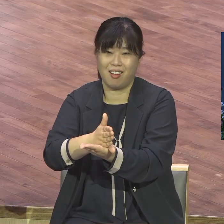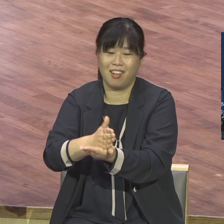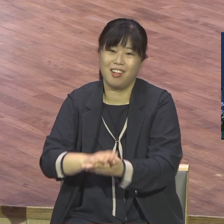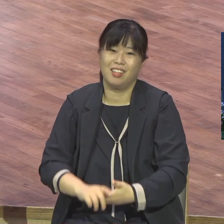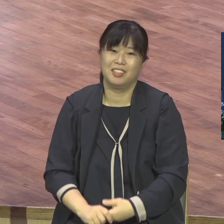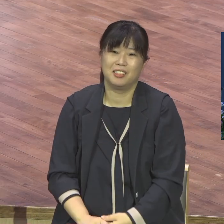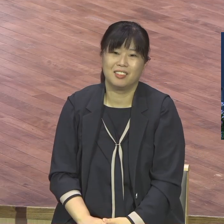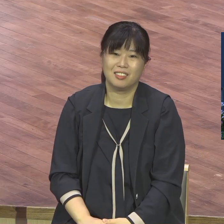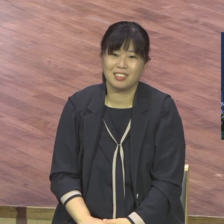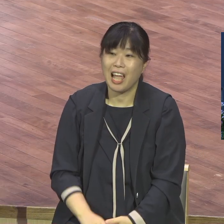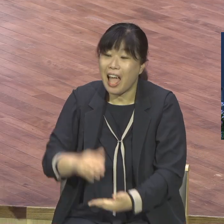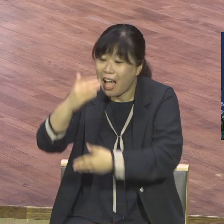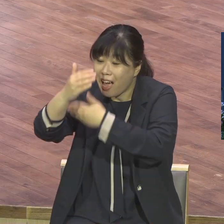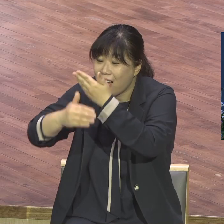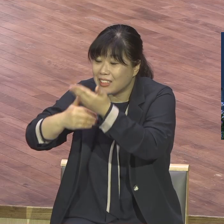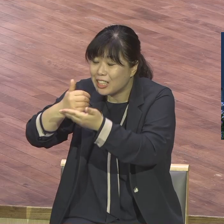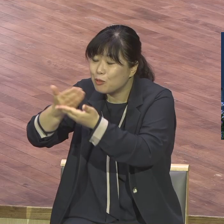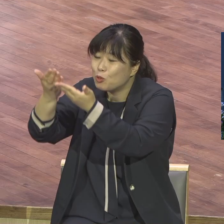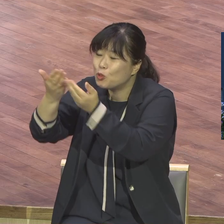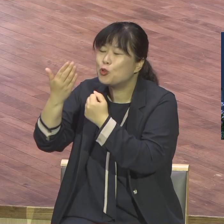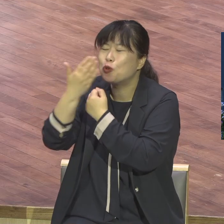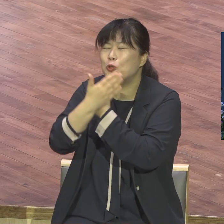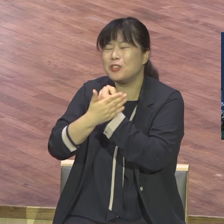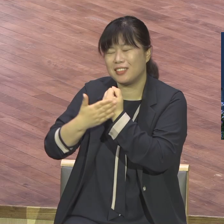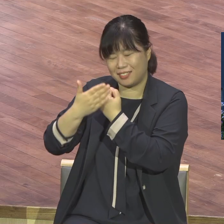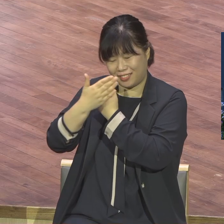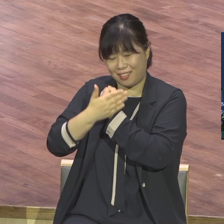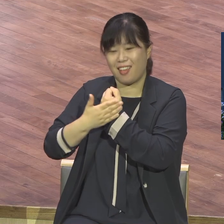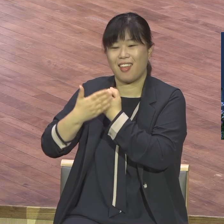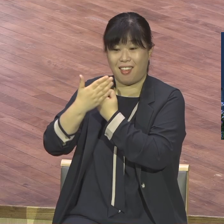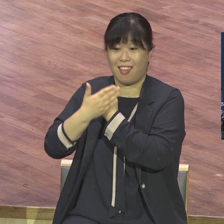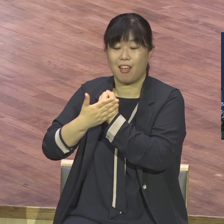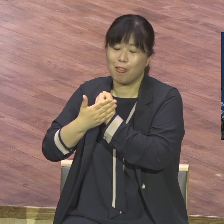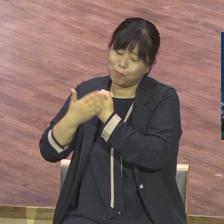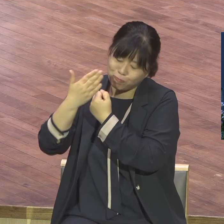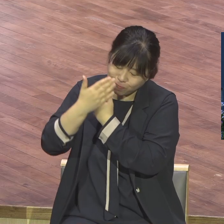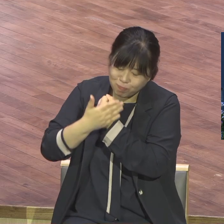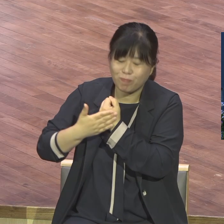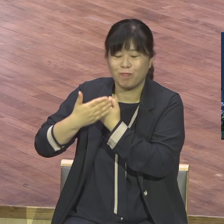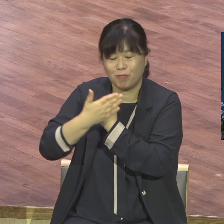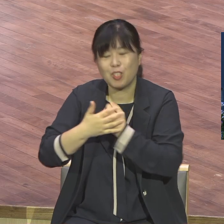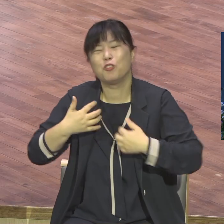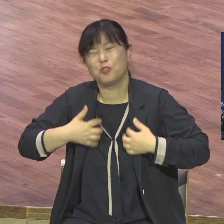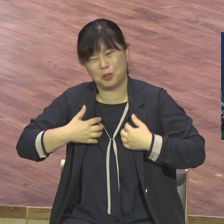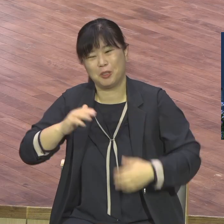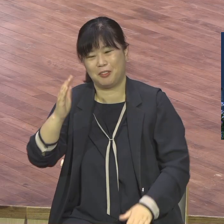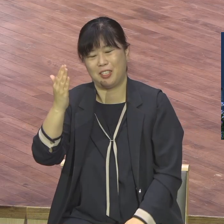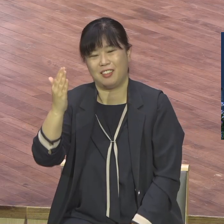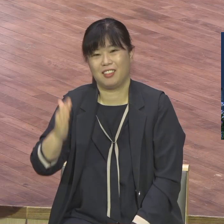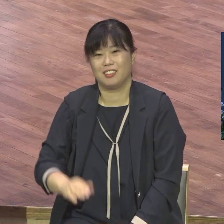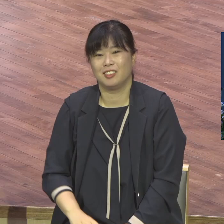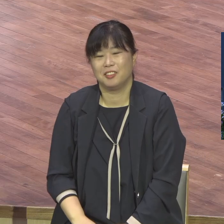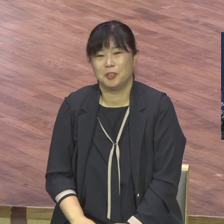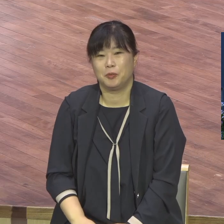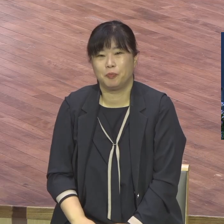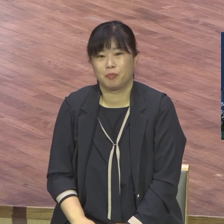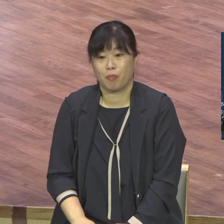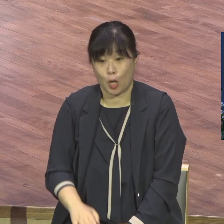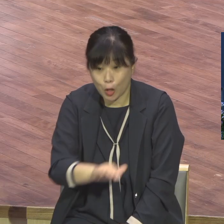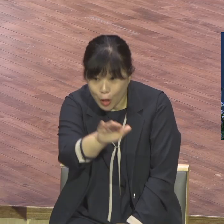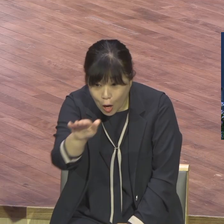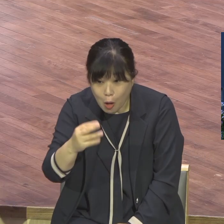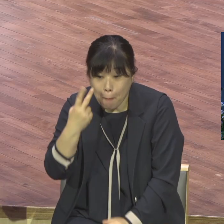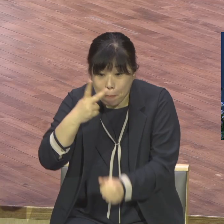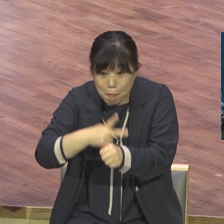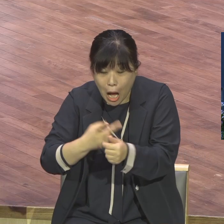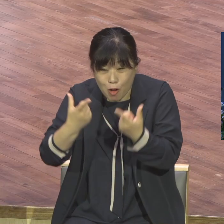큰 은혜다라는 사실을 깨달으면 돼요. 아멘. 영계 모든 성도들 사도 바울처럼